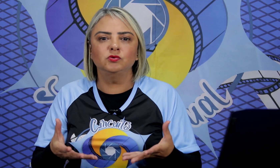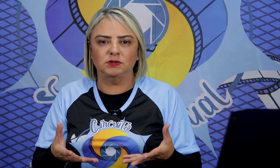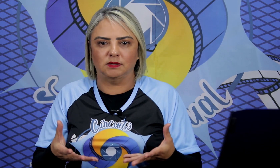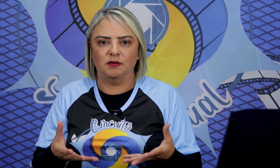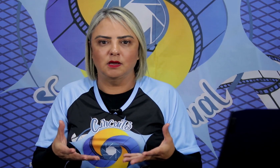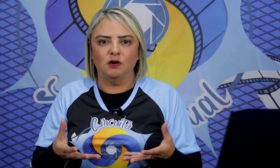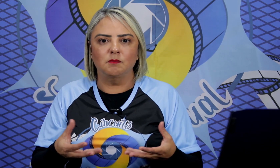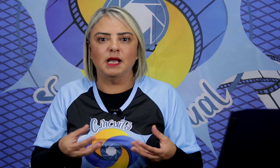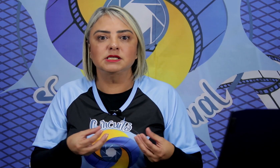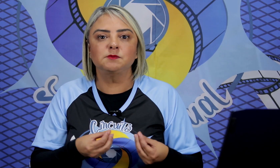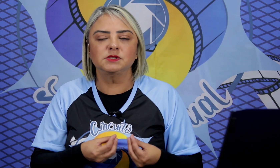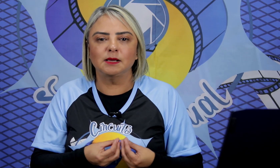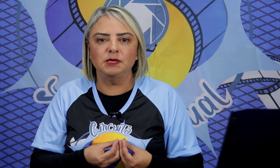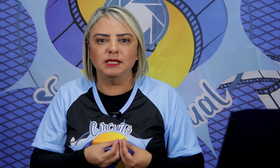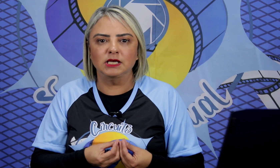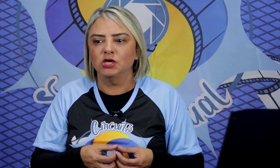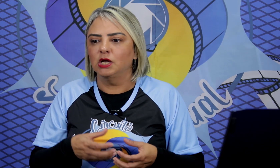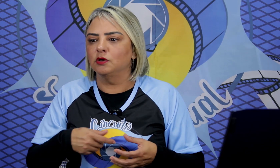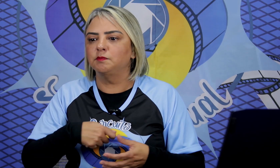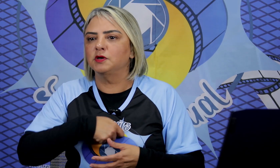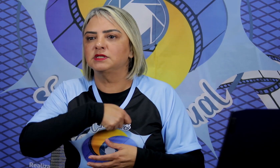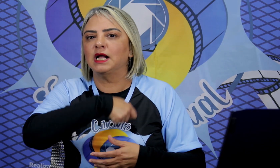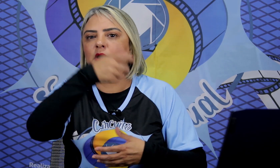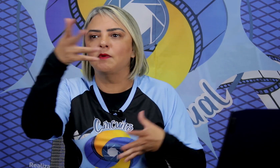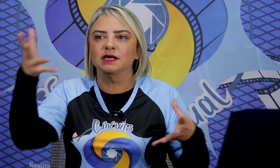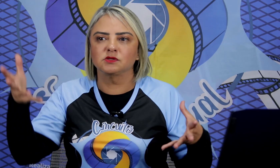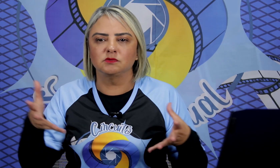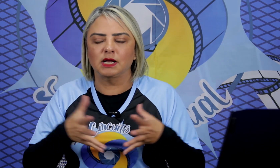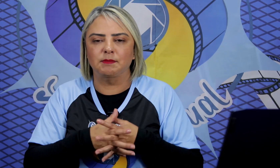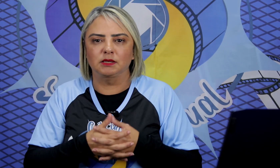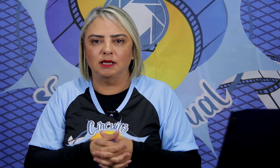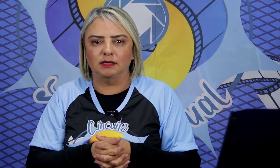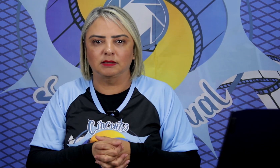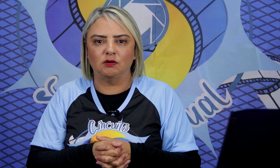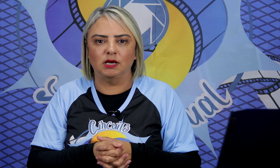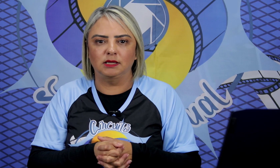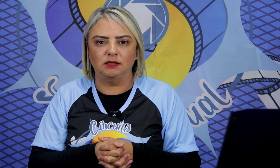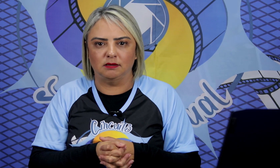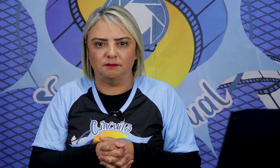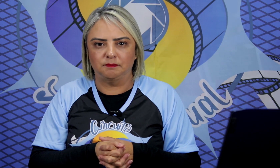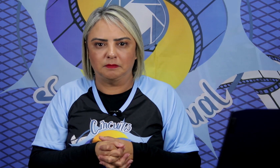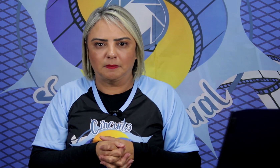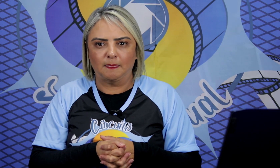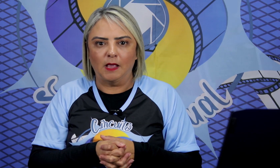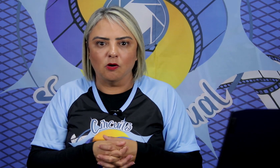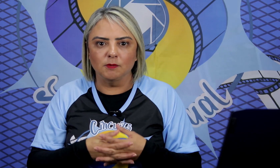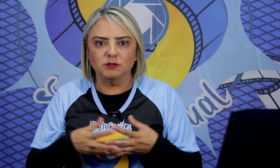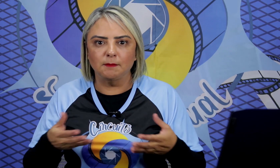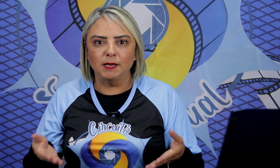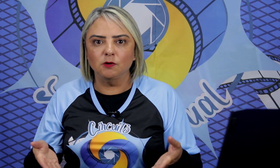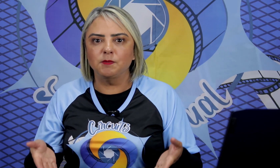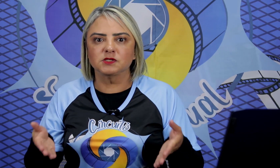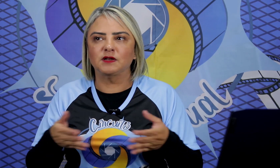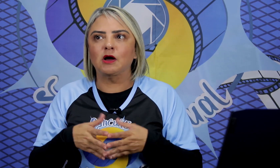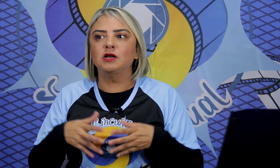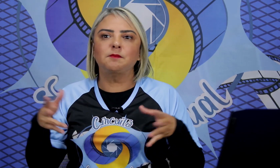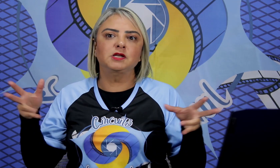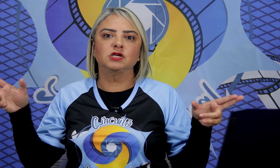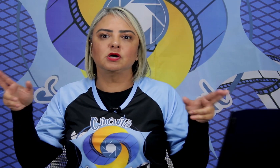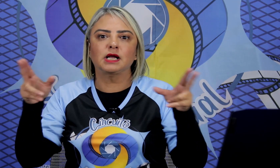conduta, uma responsabilidade. Eu não posso tacar um ácido no cabelo da coleguinha. Como eu também não posso falar, olha, eu aprendi a cortar